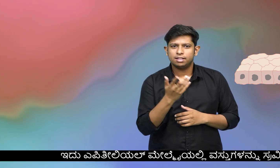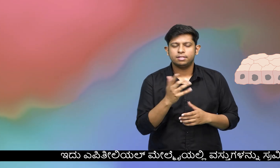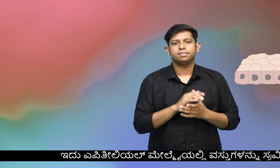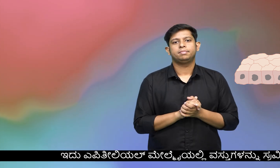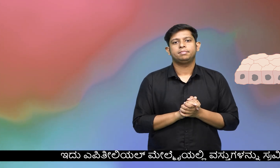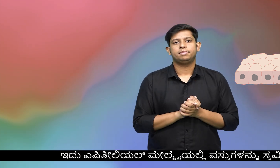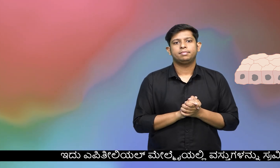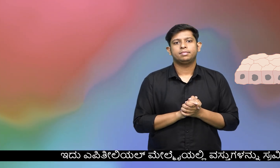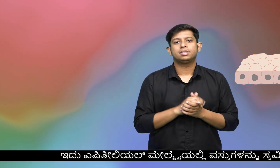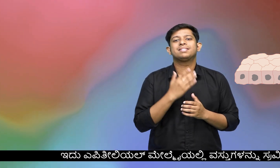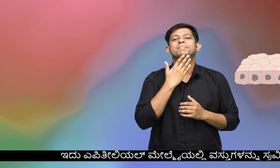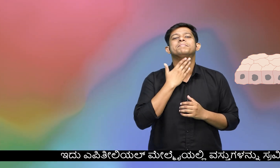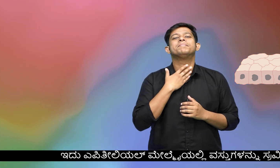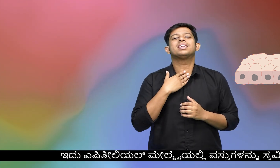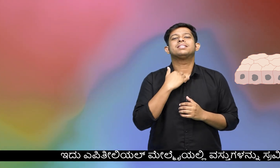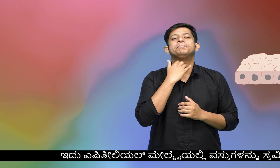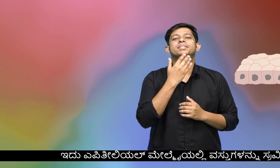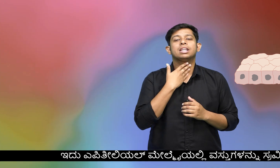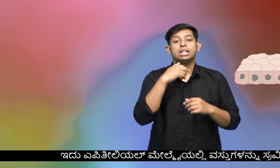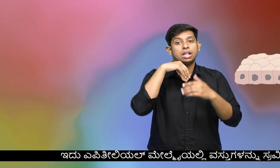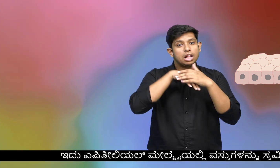ಇದು ಎಪಿಥಿಯಲ್ ಮೇಲ್ಮೈಯಲ್ಲಿ ವಸ್ತುಗಳನ್ನು ಸ್ರವಿಸುತ್ತದೆ.